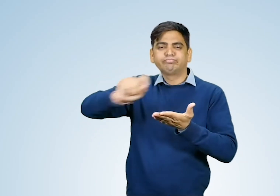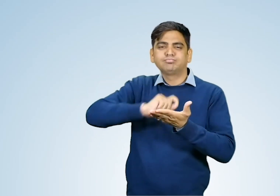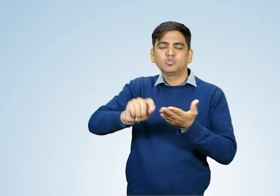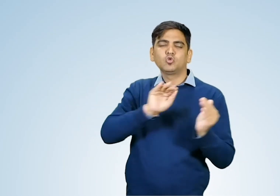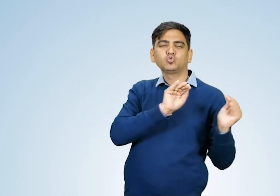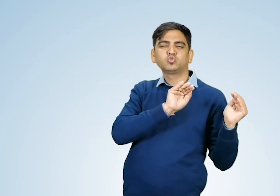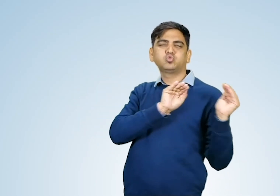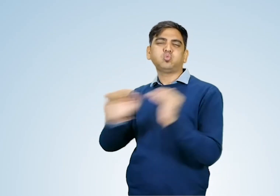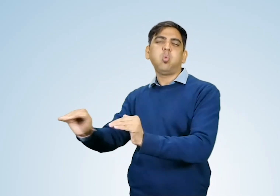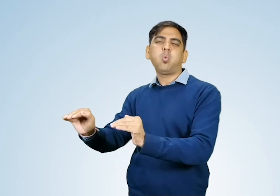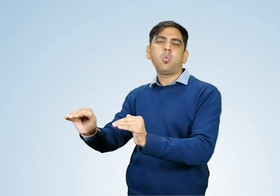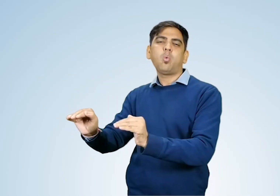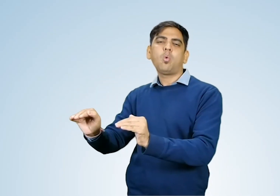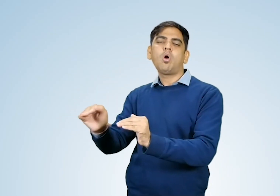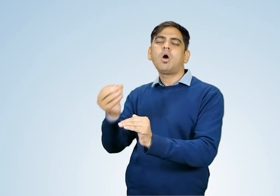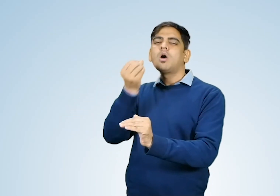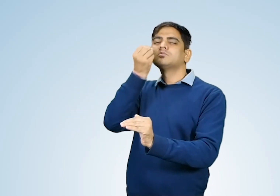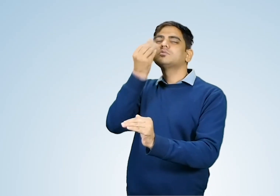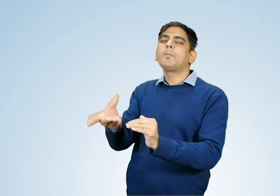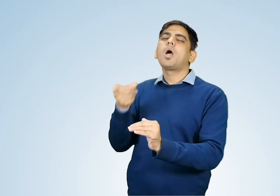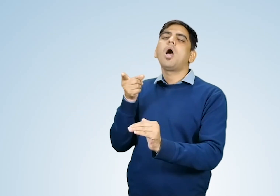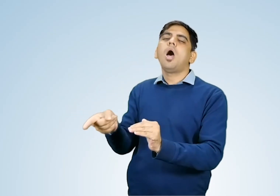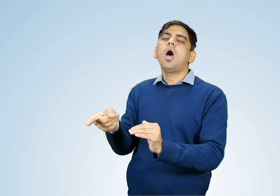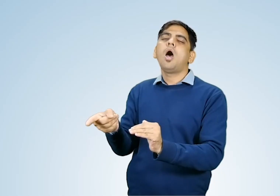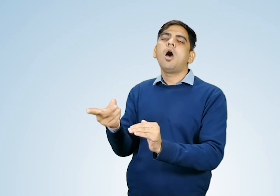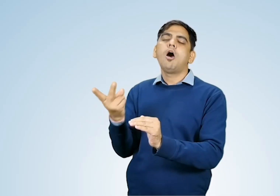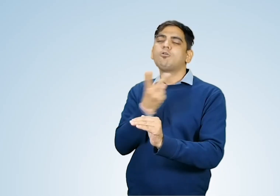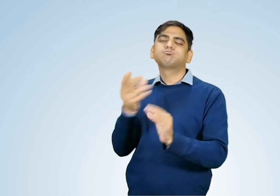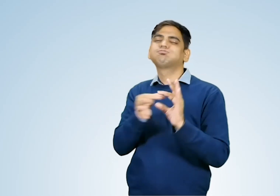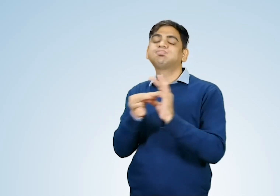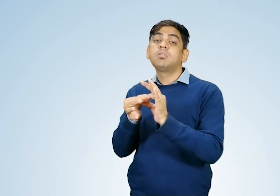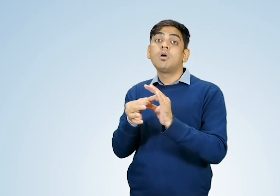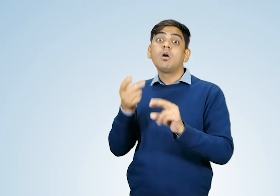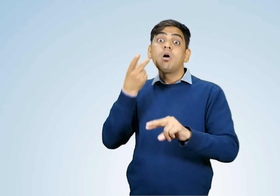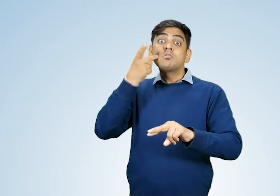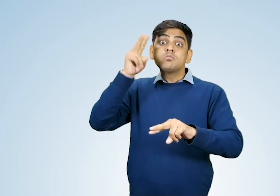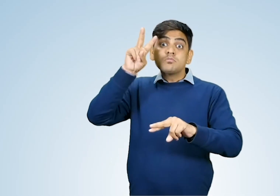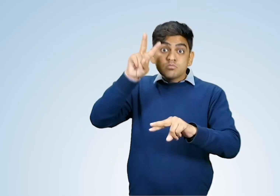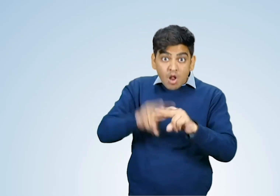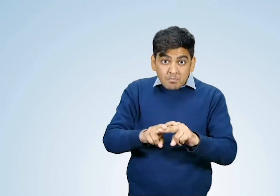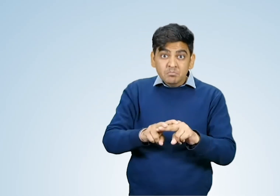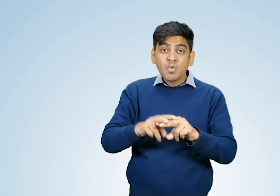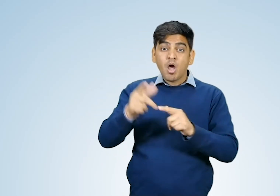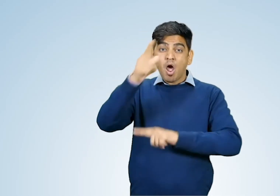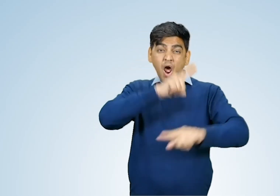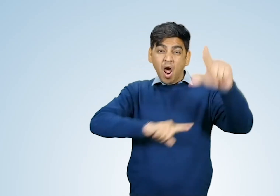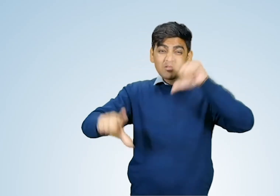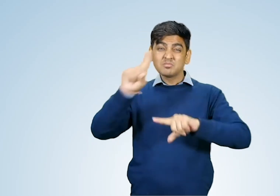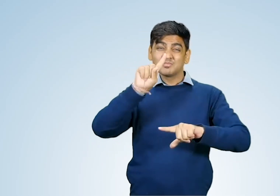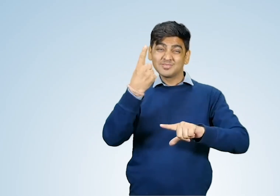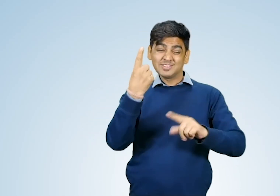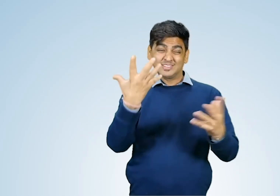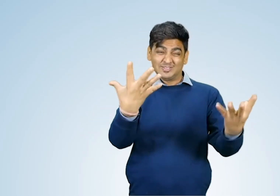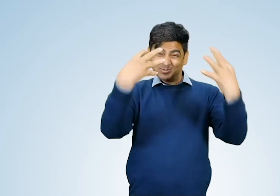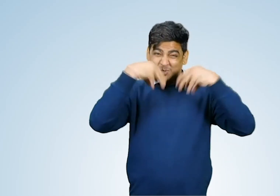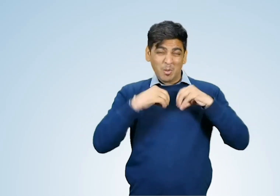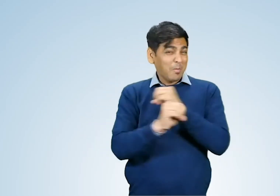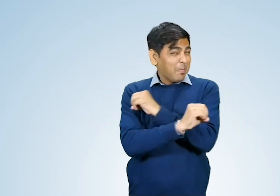का अधिकरण नहीं है तो दूसरी भाषा को ग्रहण करने में मुश्किल होती है।